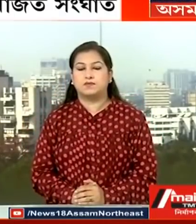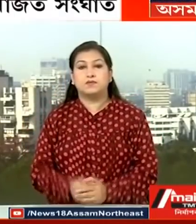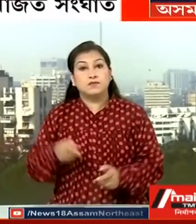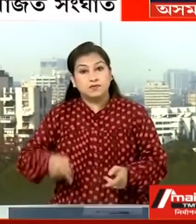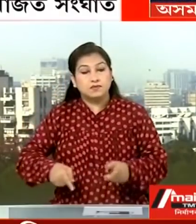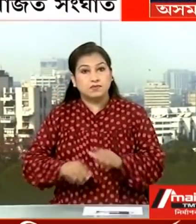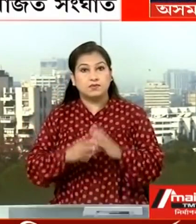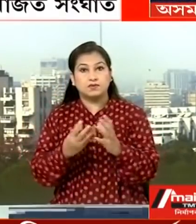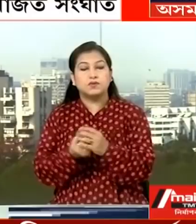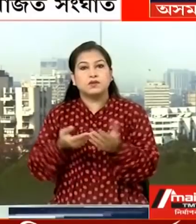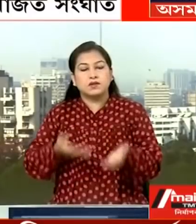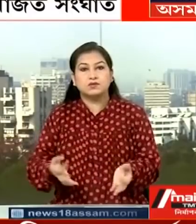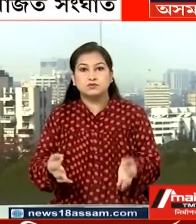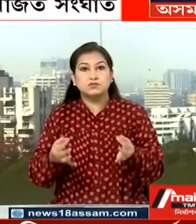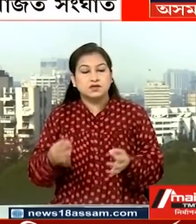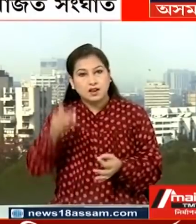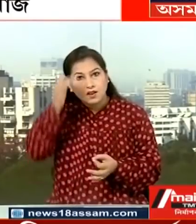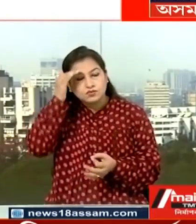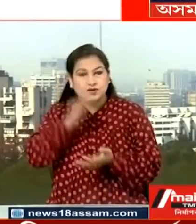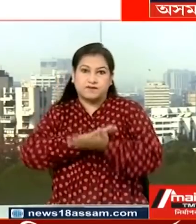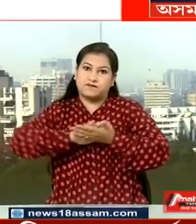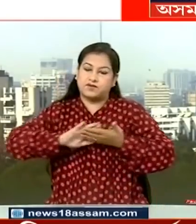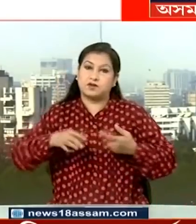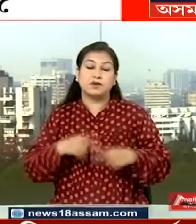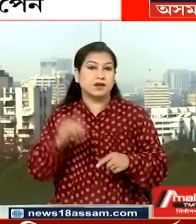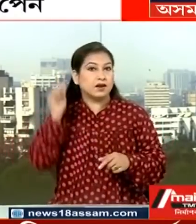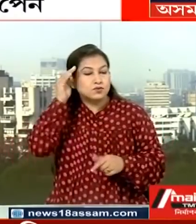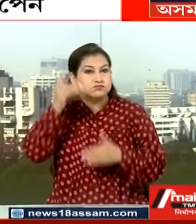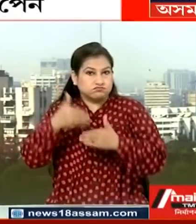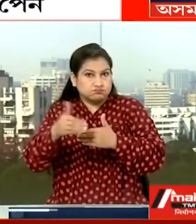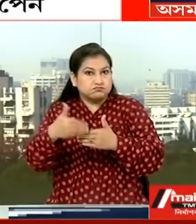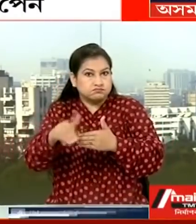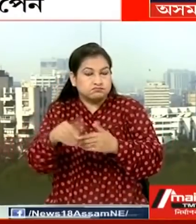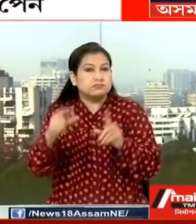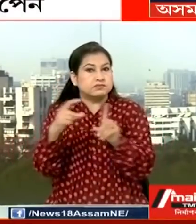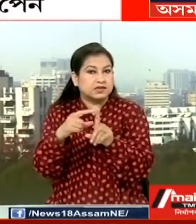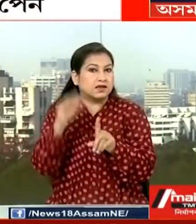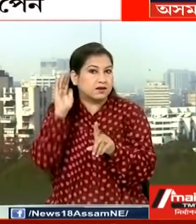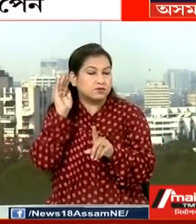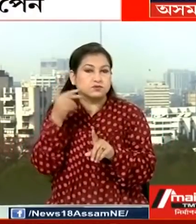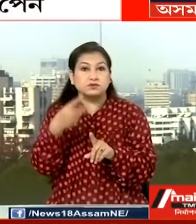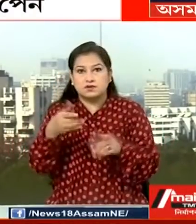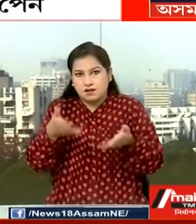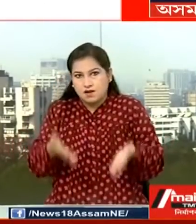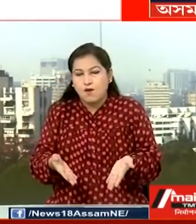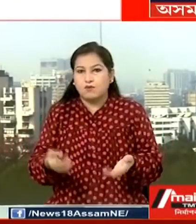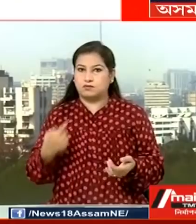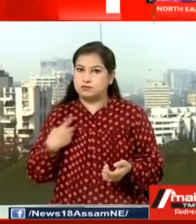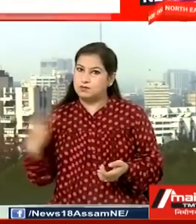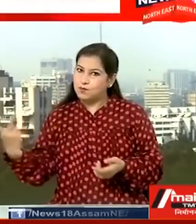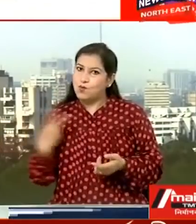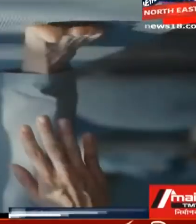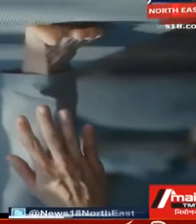इसी के साथ इस विशेष बुलेटिन में इतना ही, लेकिन खबरों का सिलसिला दूरदर्शन न्यूज पर जारी रहेगा। फिलहाल के लिए मुझे और सोनू को दीजिए।